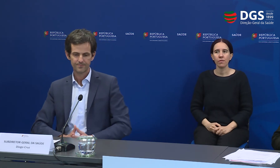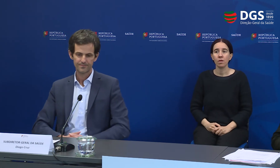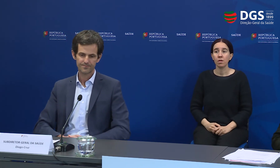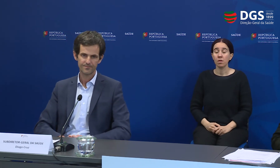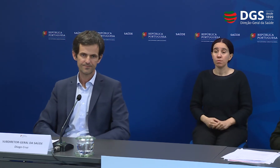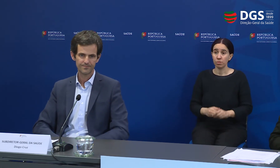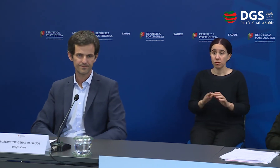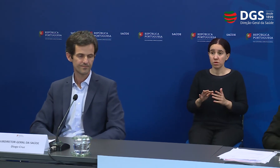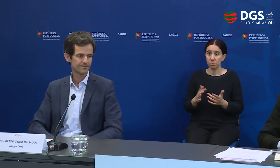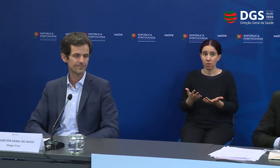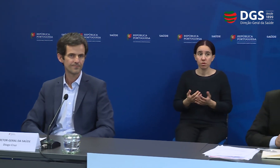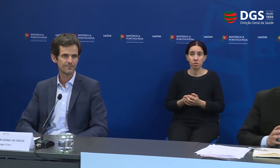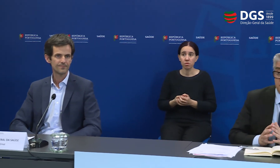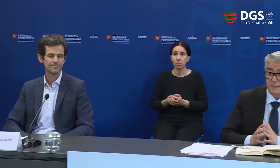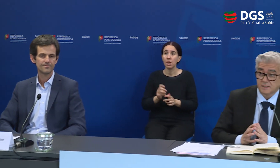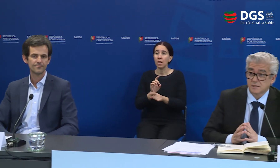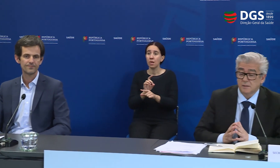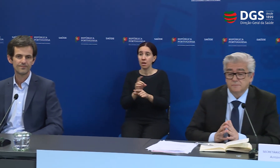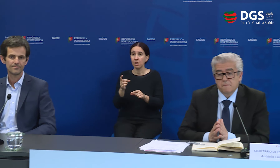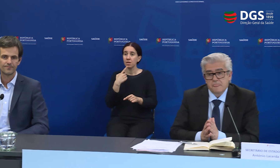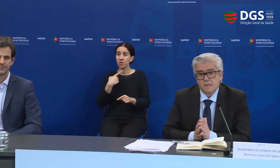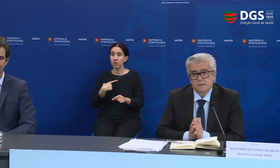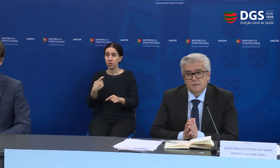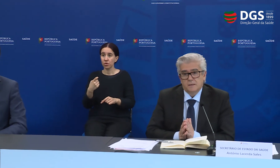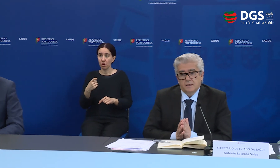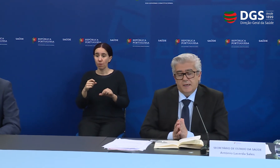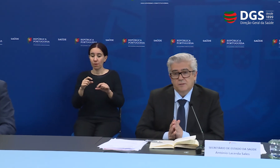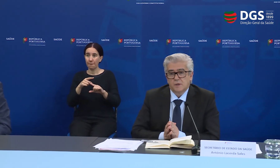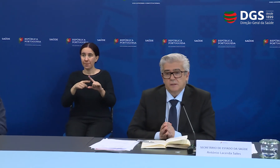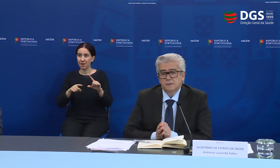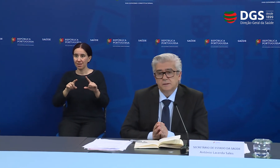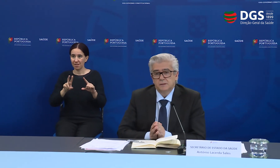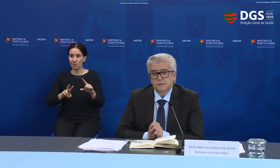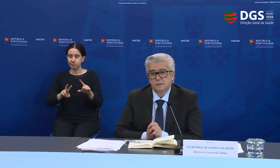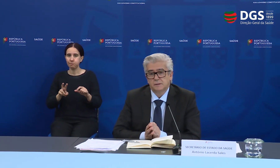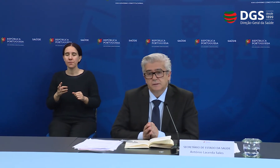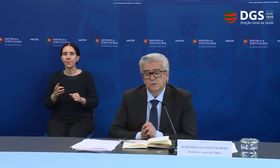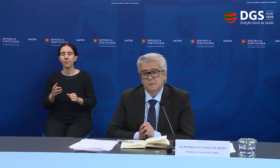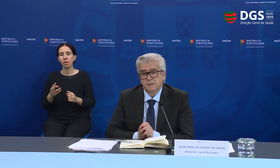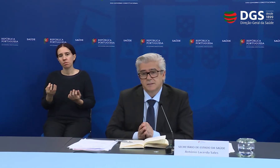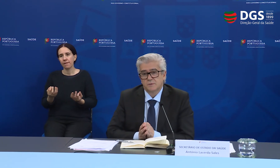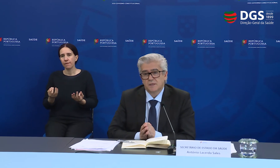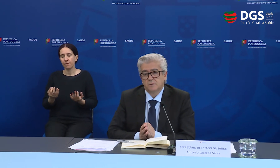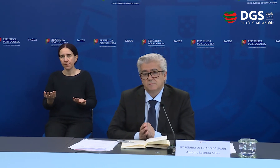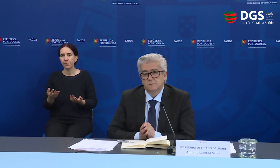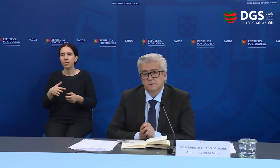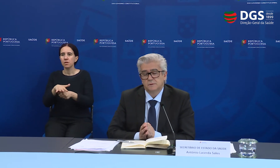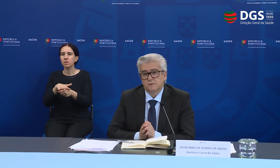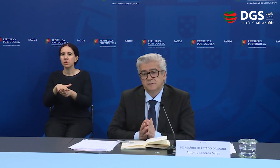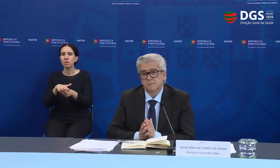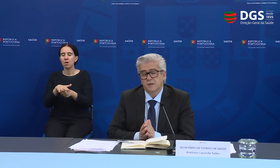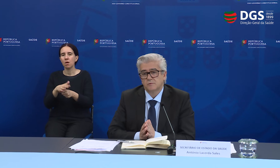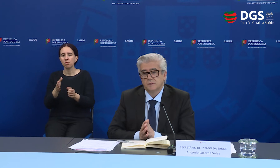é sim permitem relativamente a segunda parte da questão é natural que numa situação